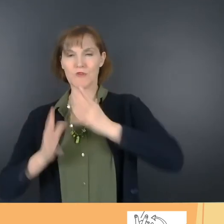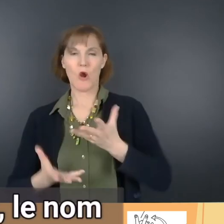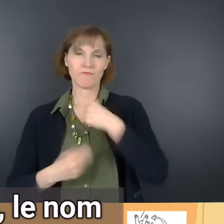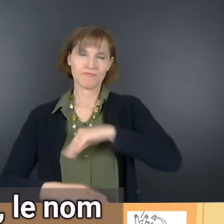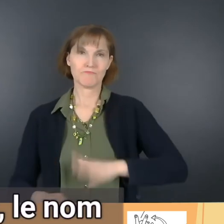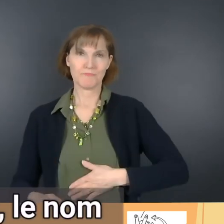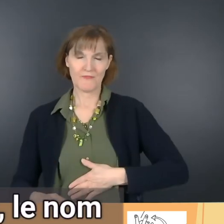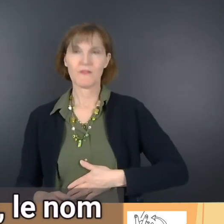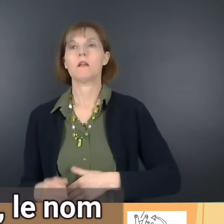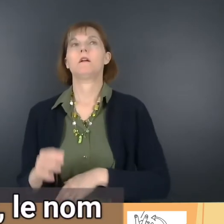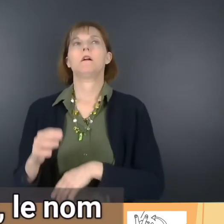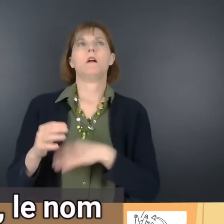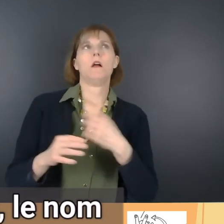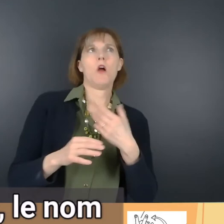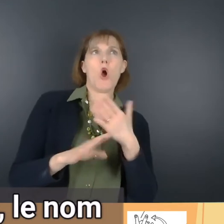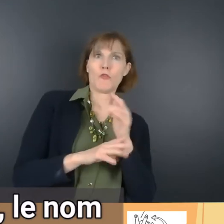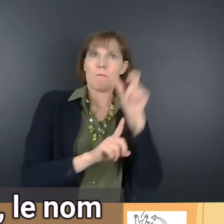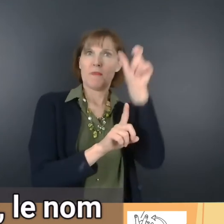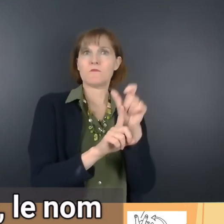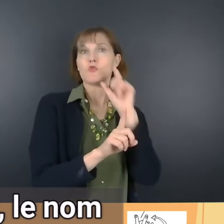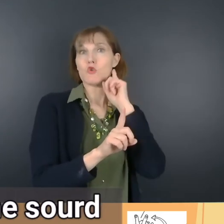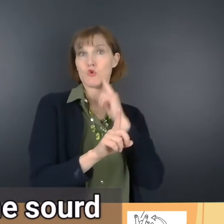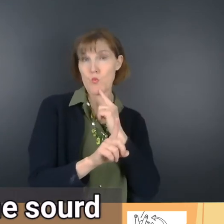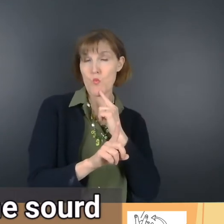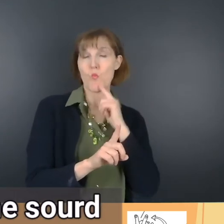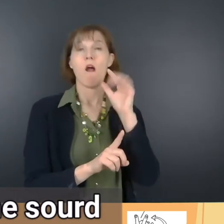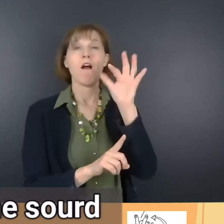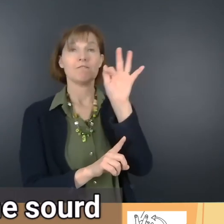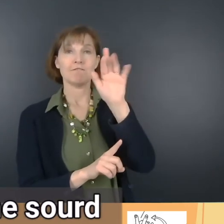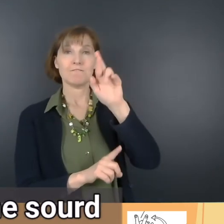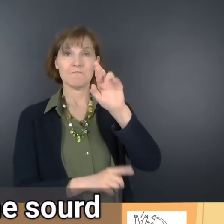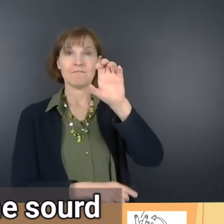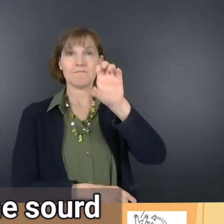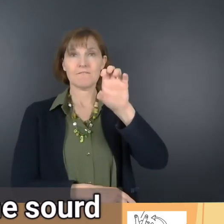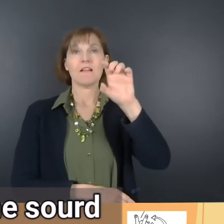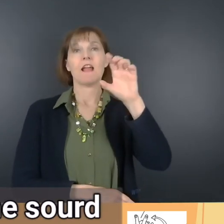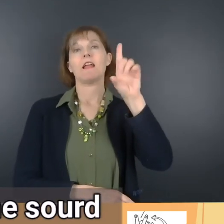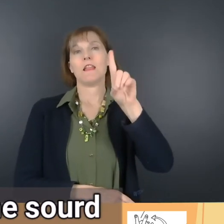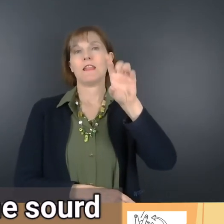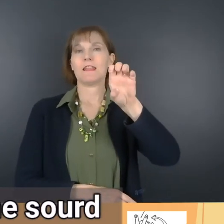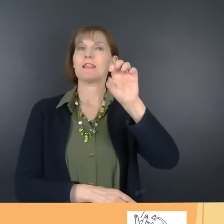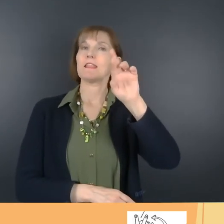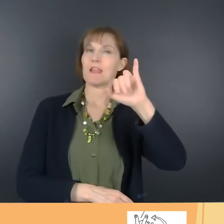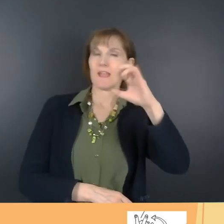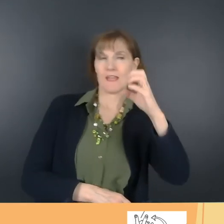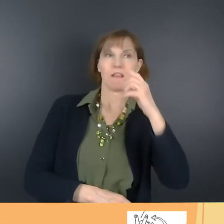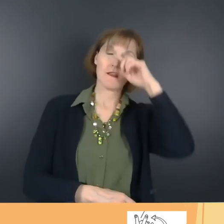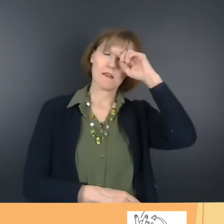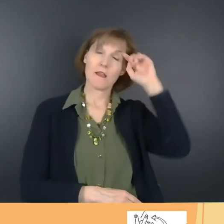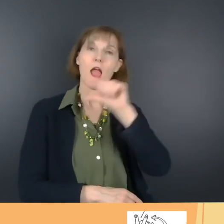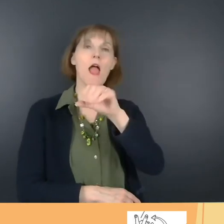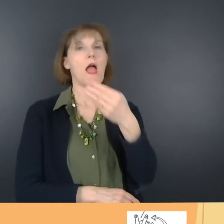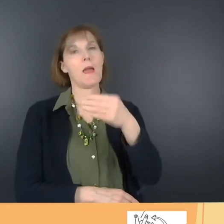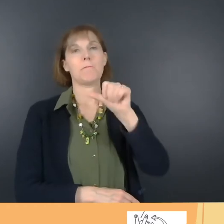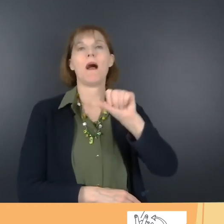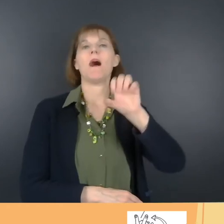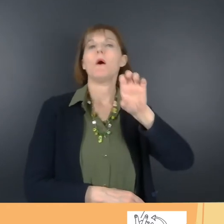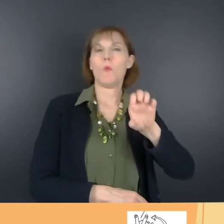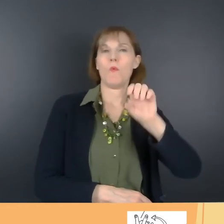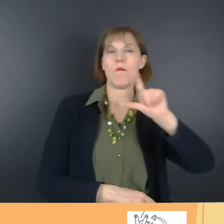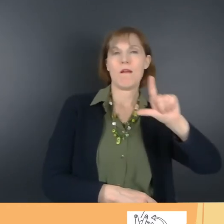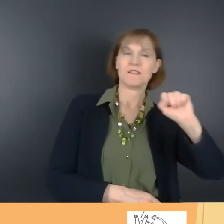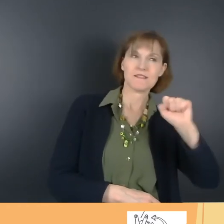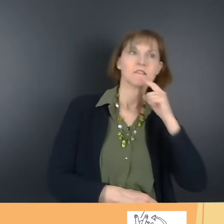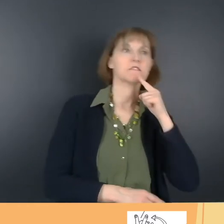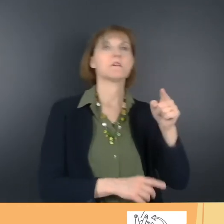On a Frédéric. Alors, le nom de'ai oublié. Frédéric, c'est un monsieur sourd aussi qui a créé sa propre école, M-A-E-L-S, donc